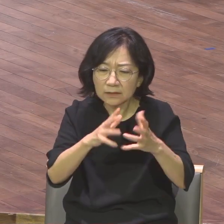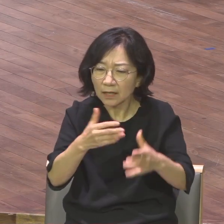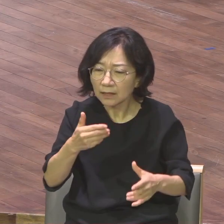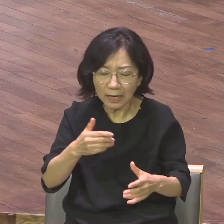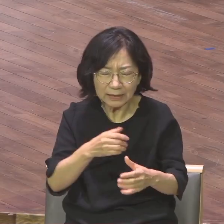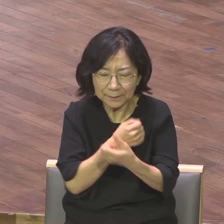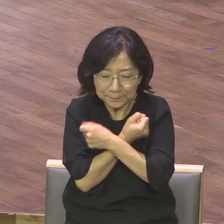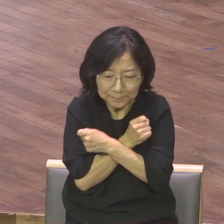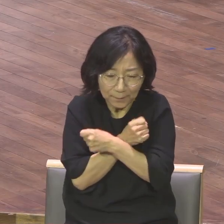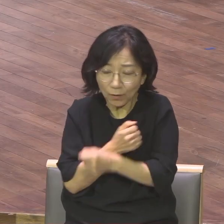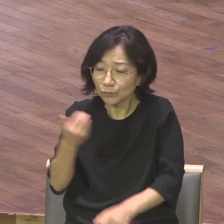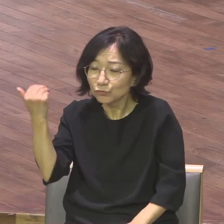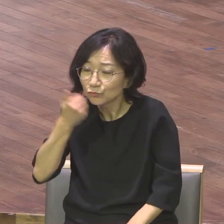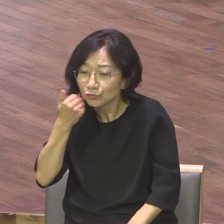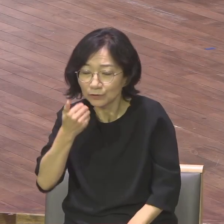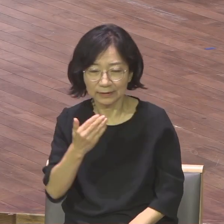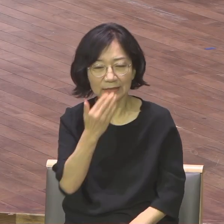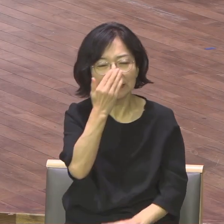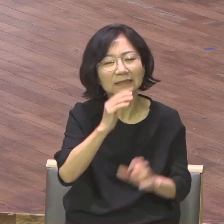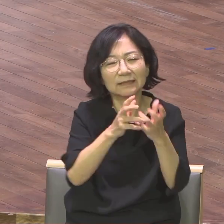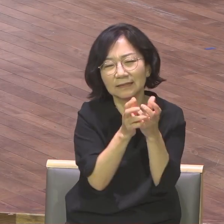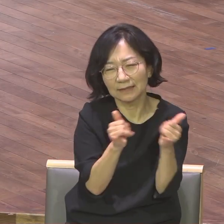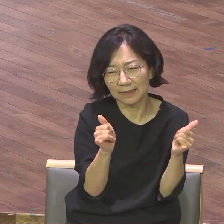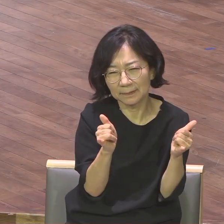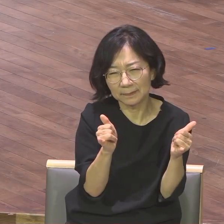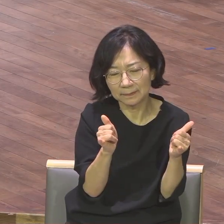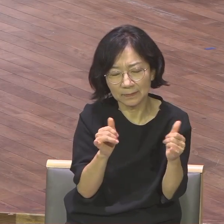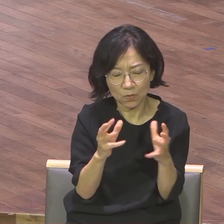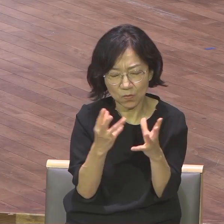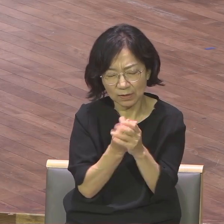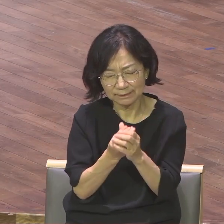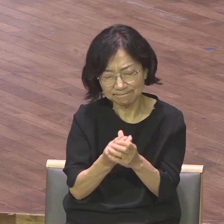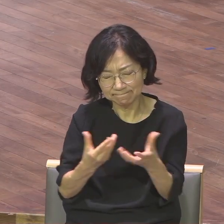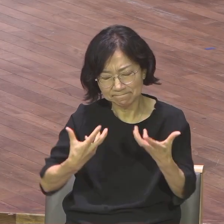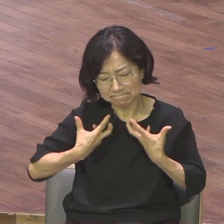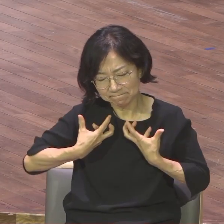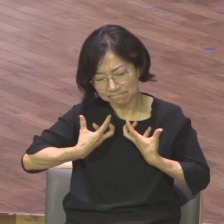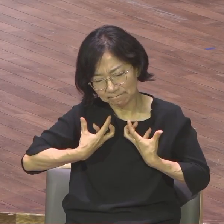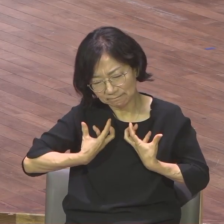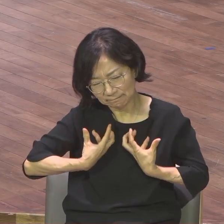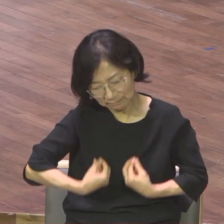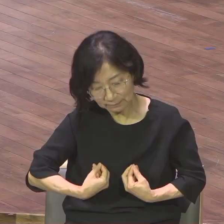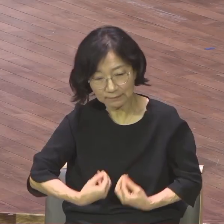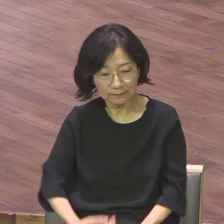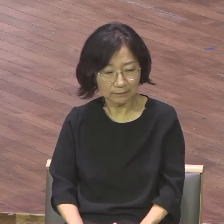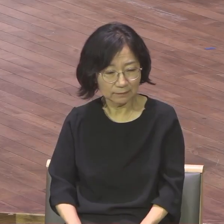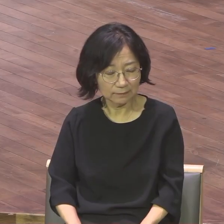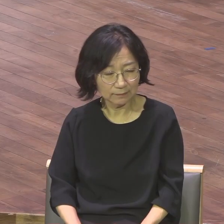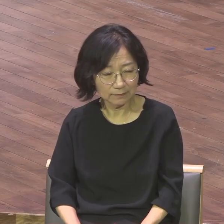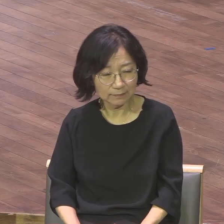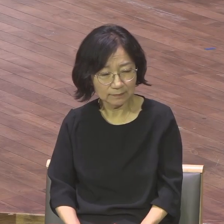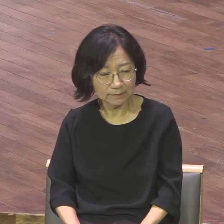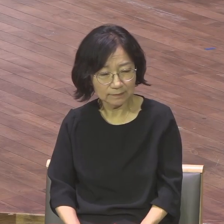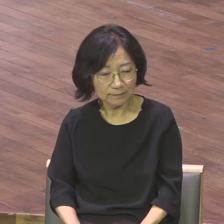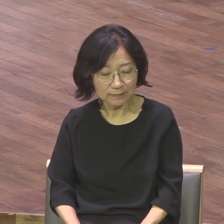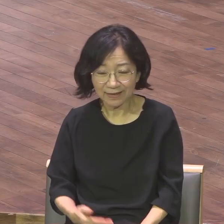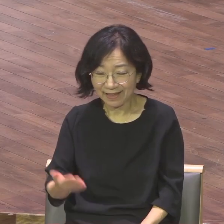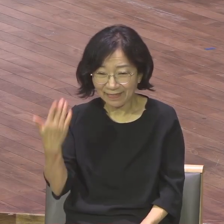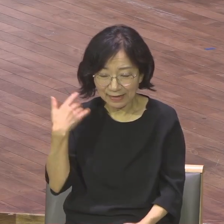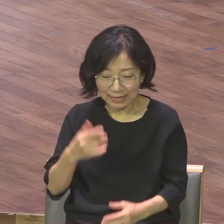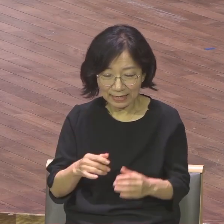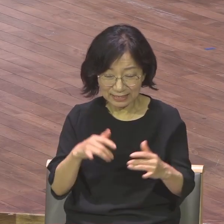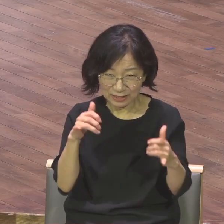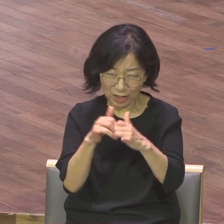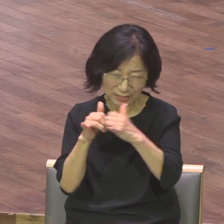속이라. 이들은 지금 완전 절망 속에 빠져 있다라고 밝히고 있습니다. 당시에 이 포로 생활을 하던